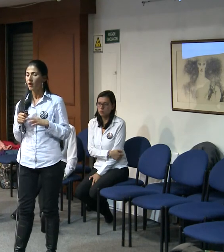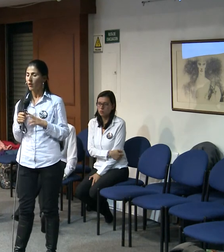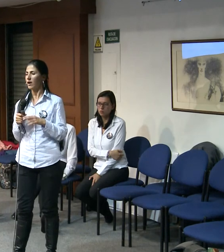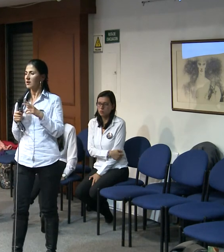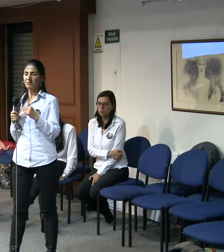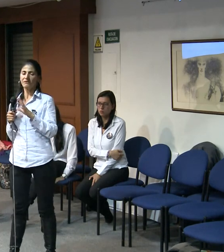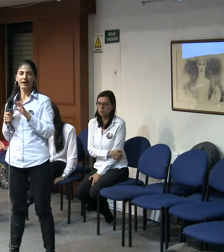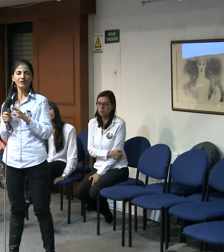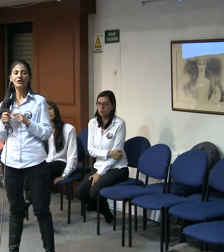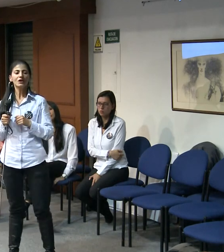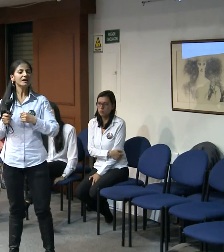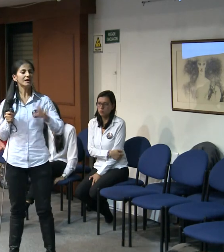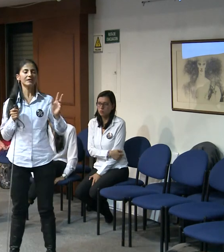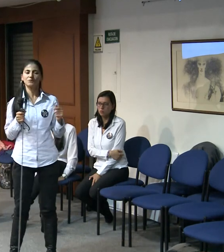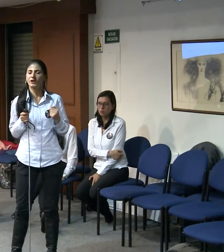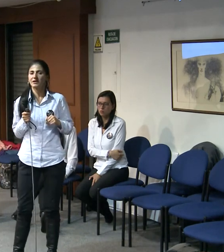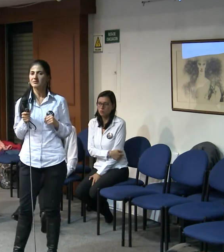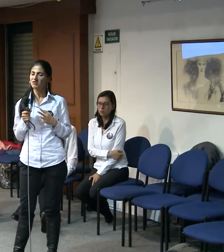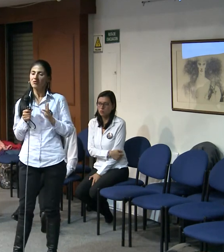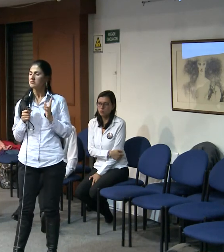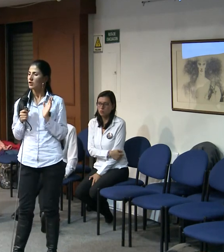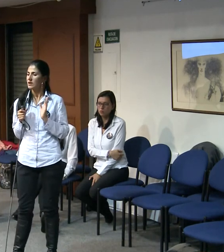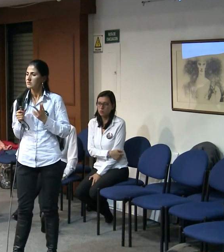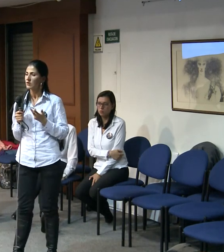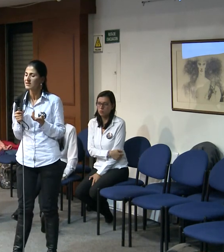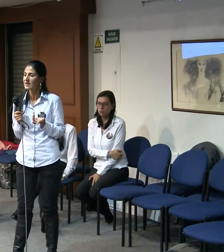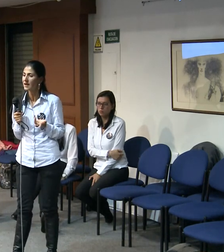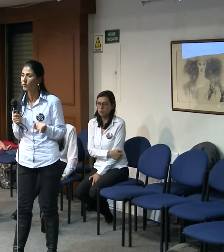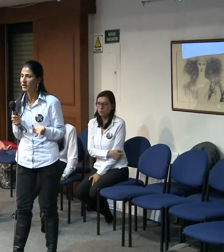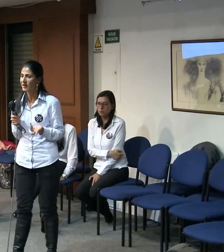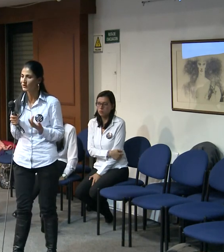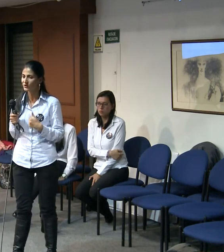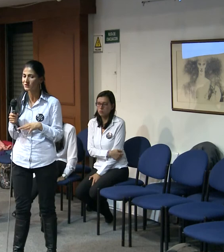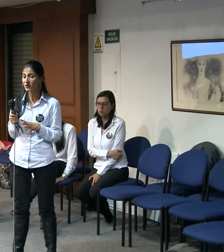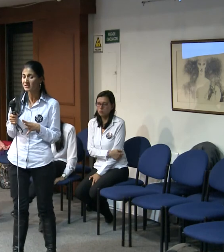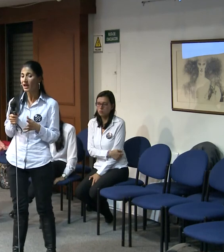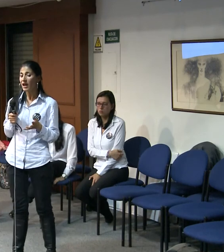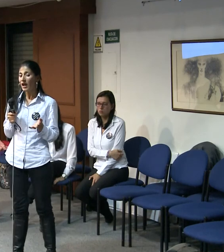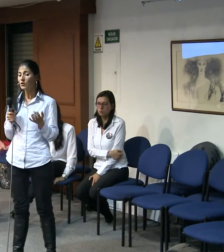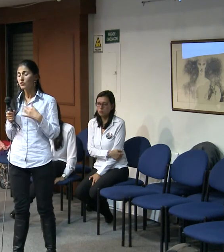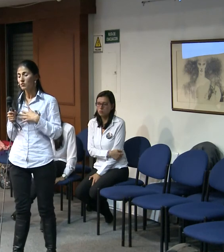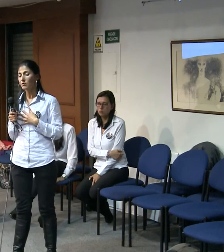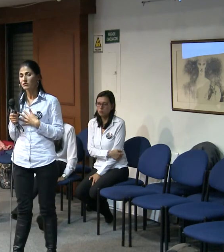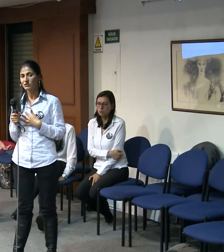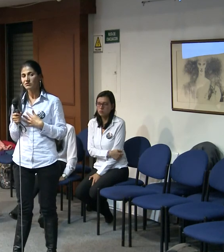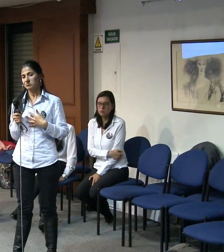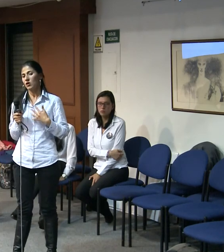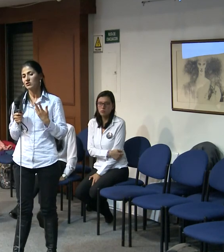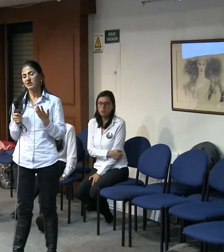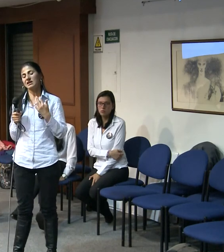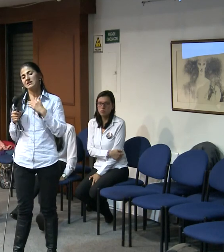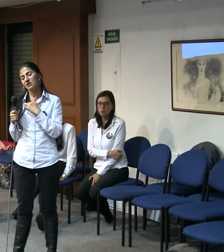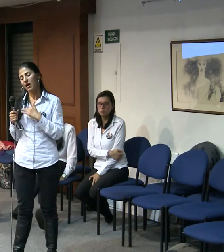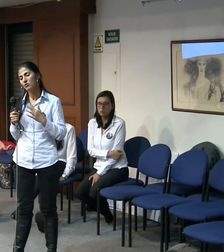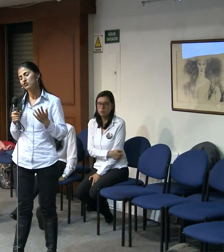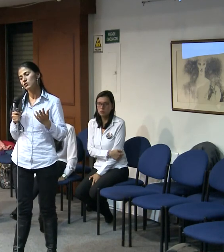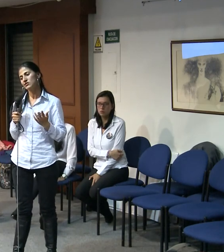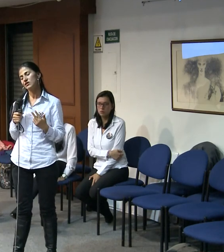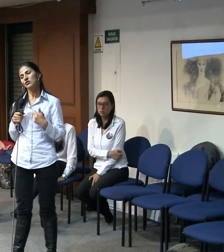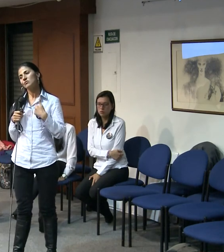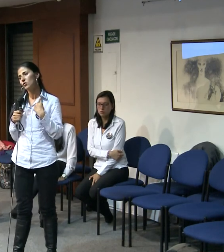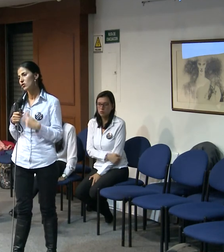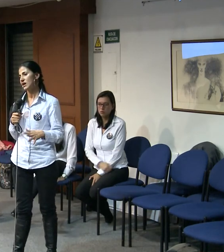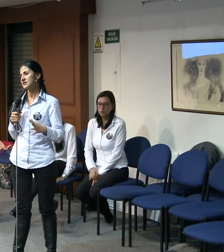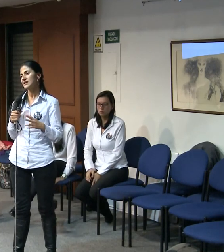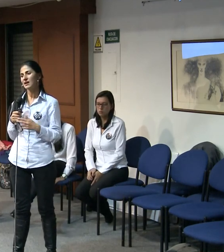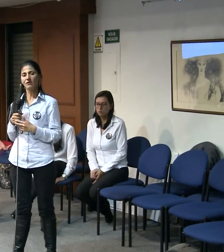que, ok, perfecto, y después no las tenía en cuenta. Entonces, pues, en unos momentos con los que ya llevábamos un